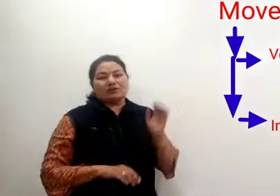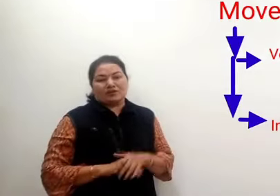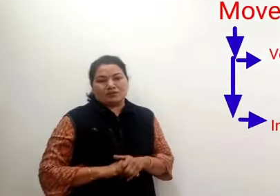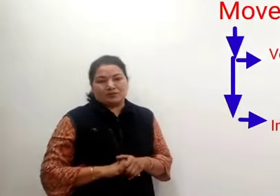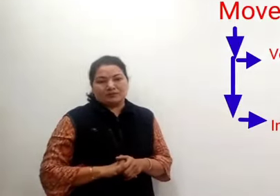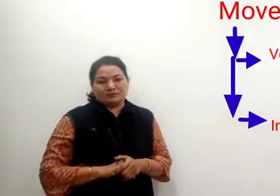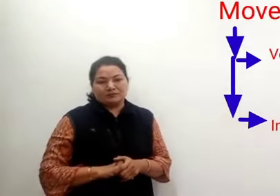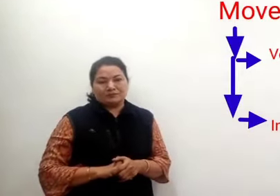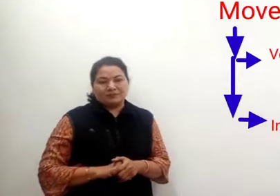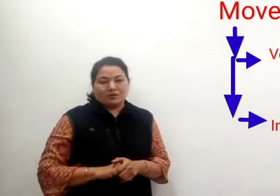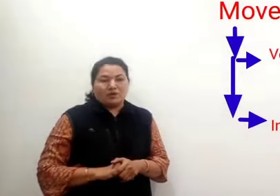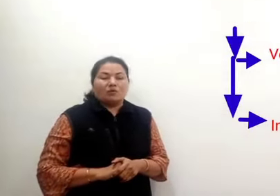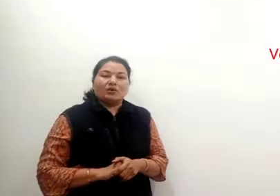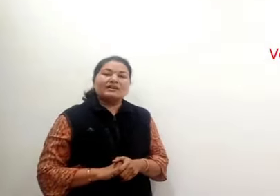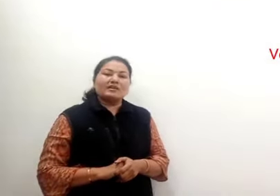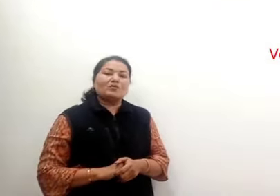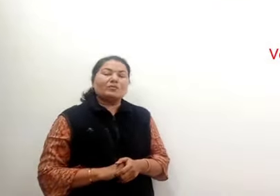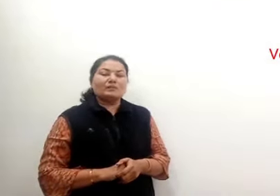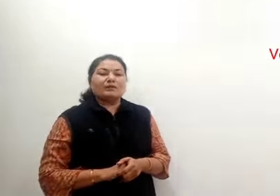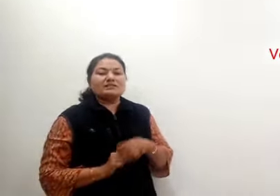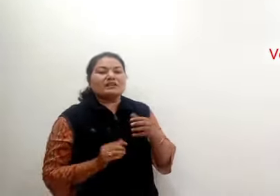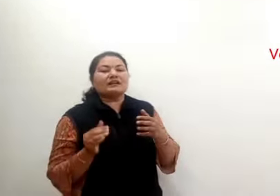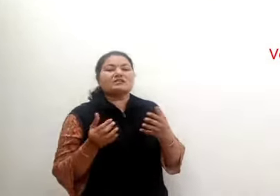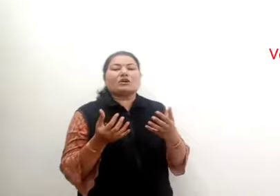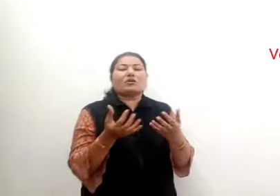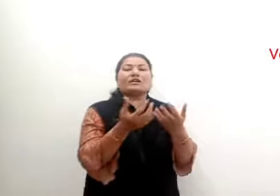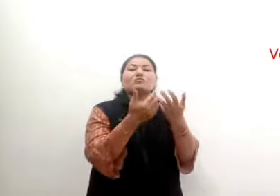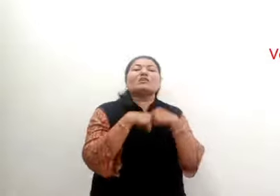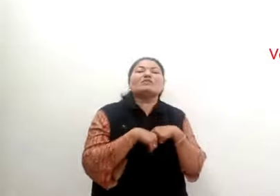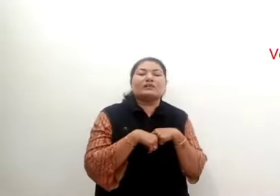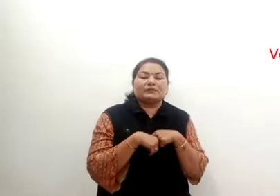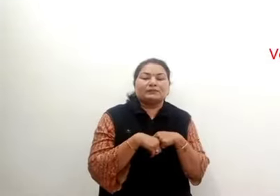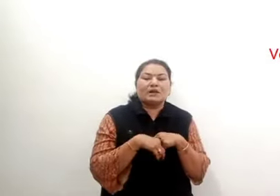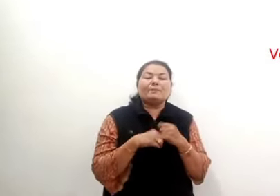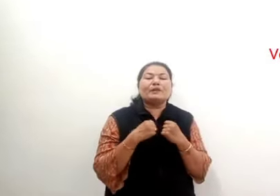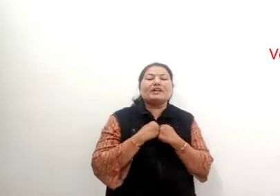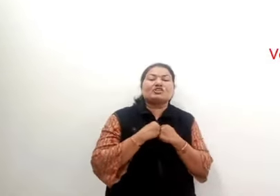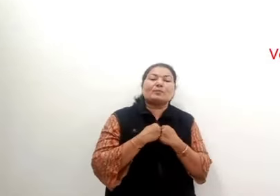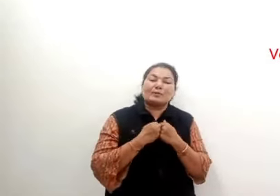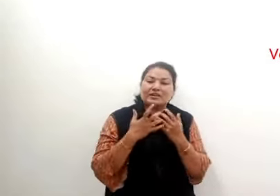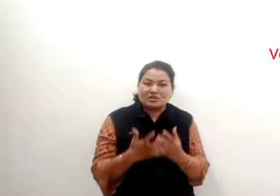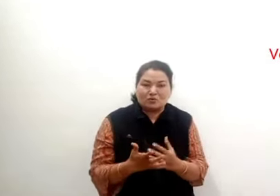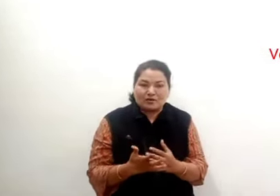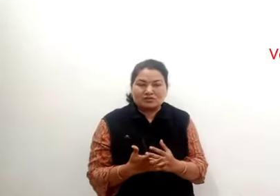involuntary movement. Voluntary movement means it is according to our will. आपल्या इच्छेप्रमाणे ती movement होत